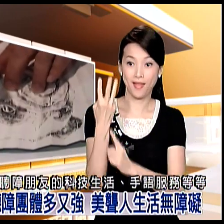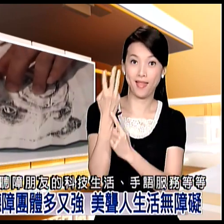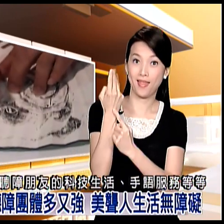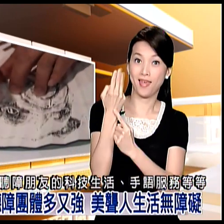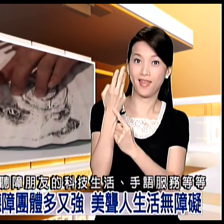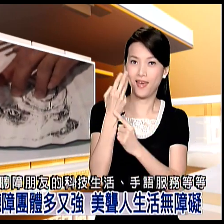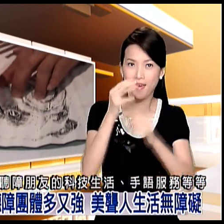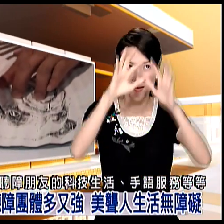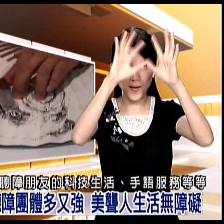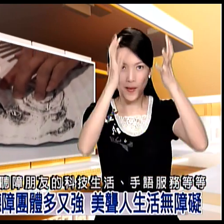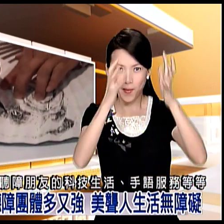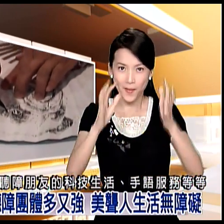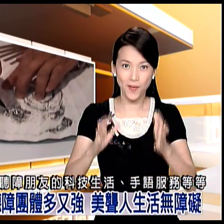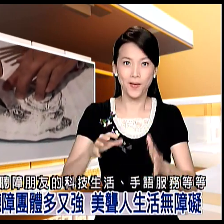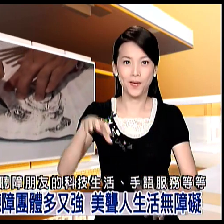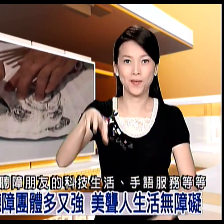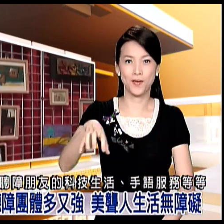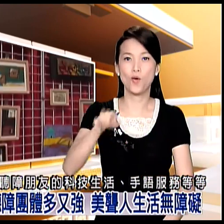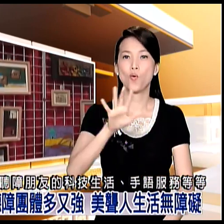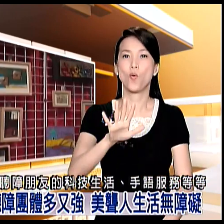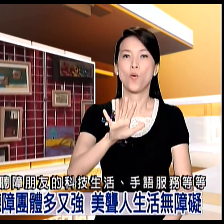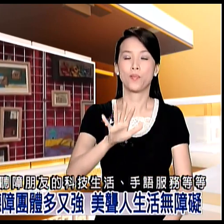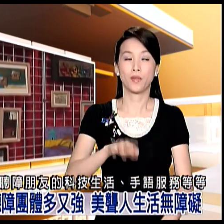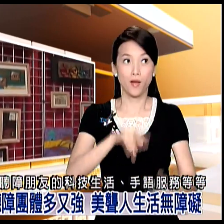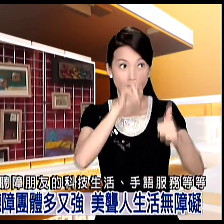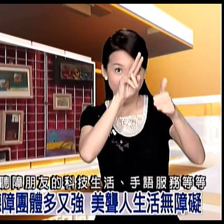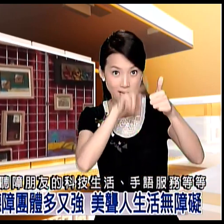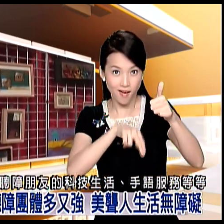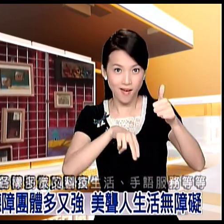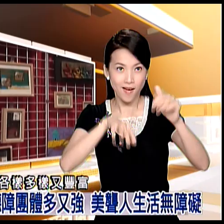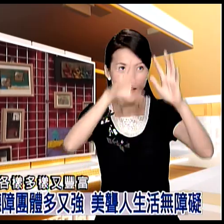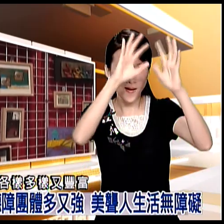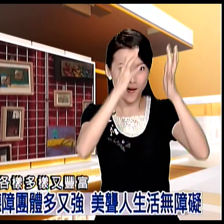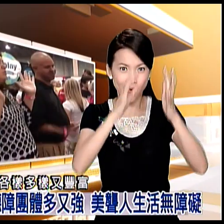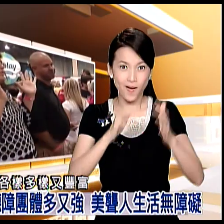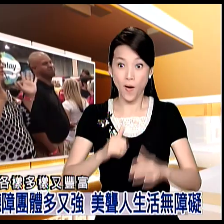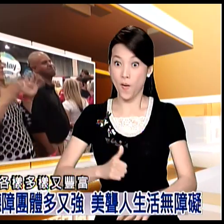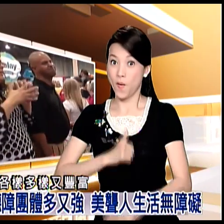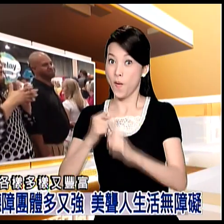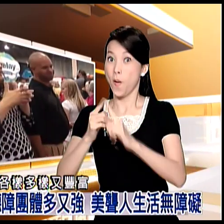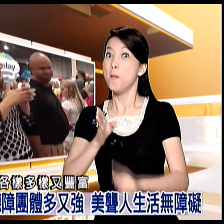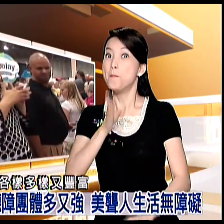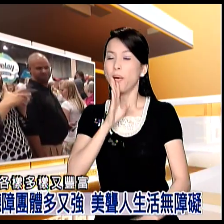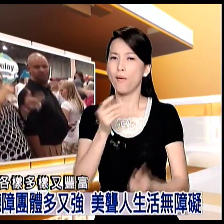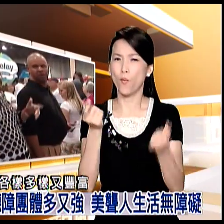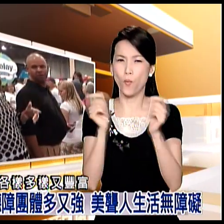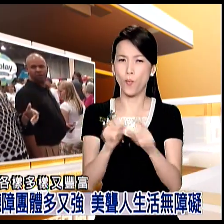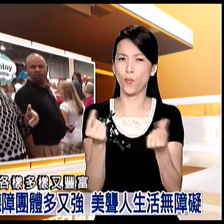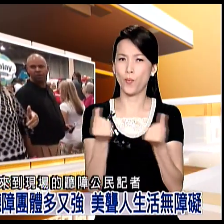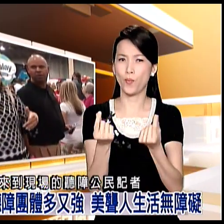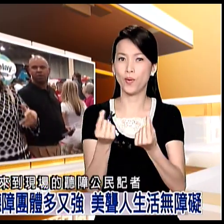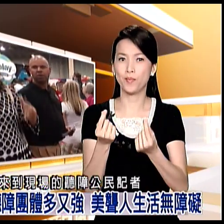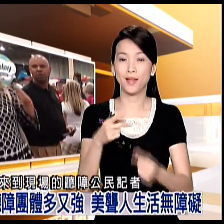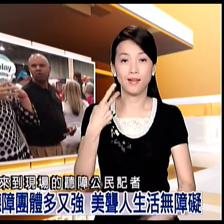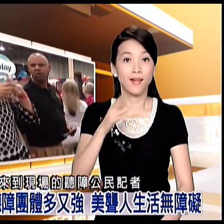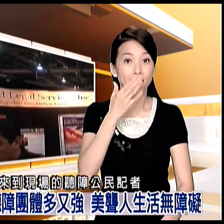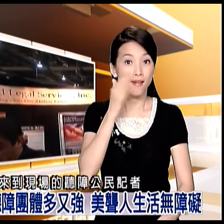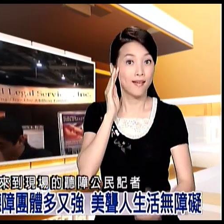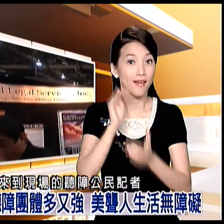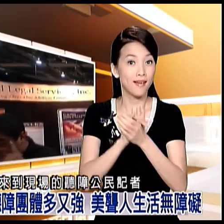朋友的科技生活、手语服务等等，是各样多样又丰富，让来到现场的听障